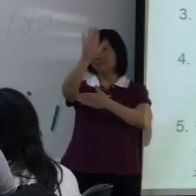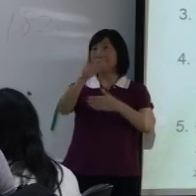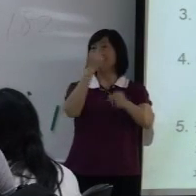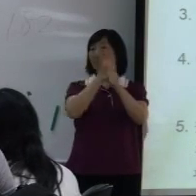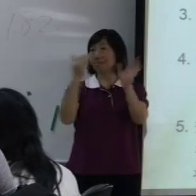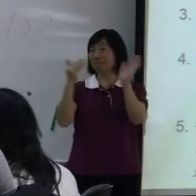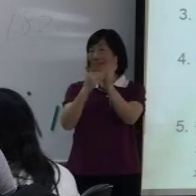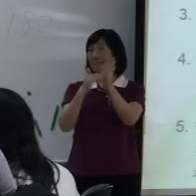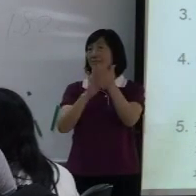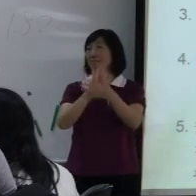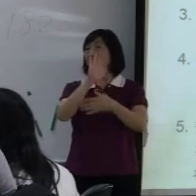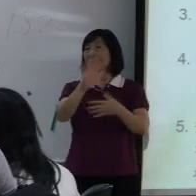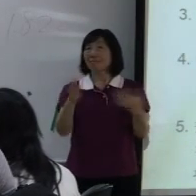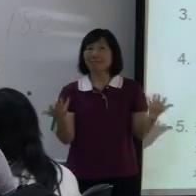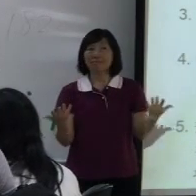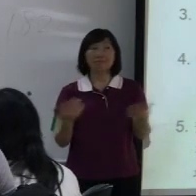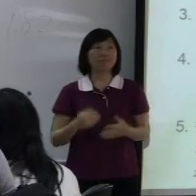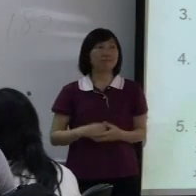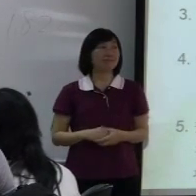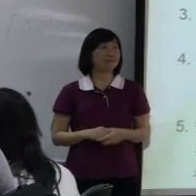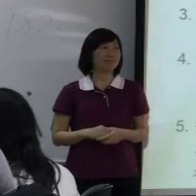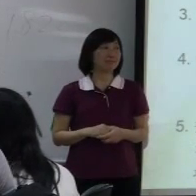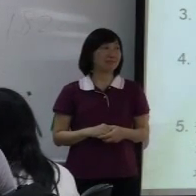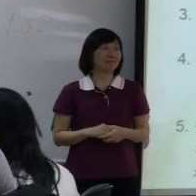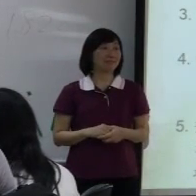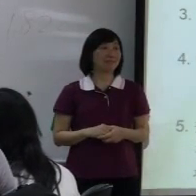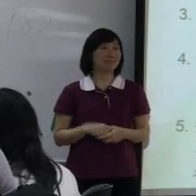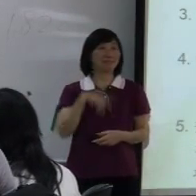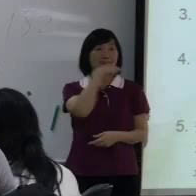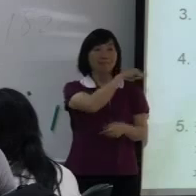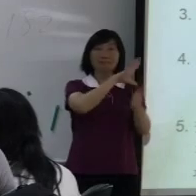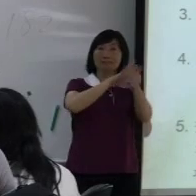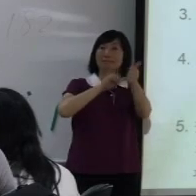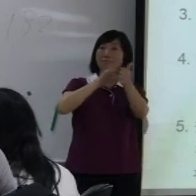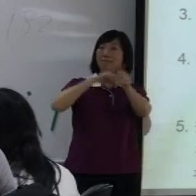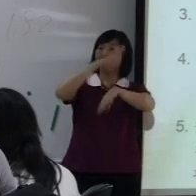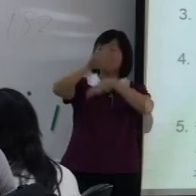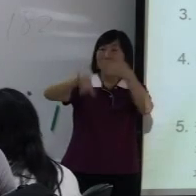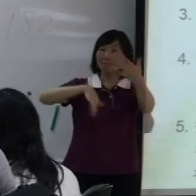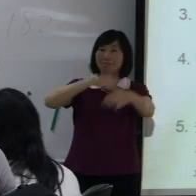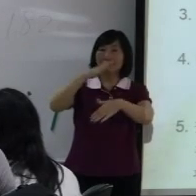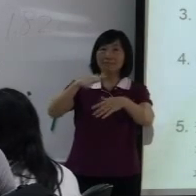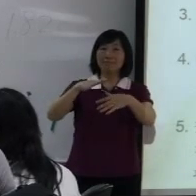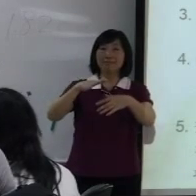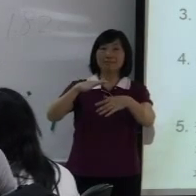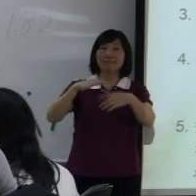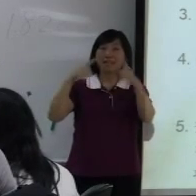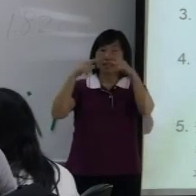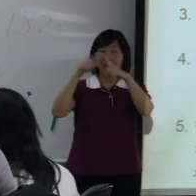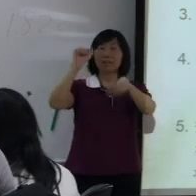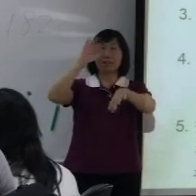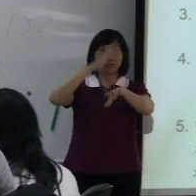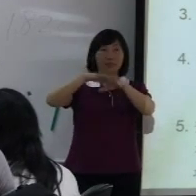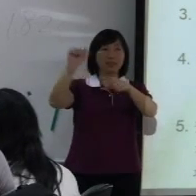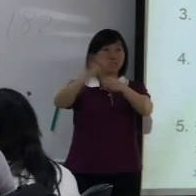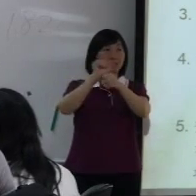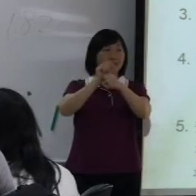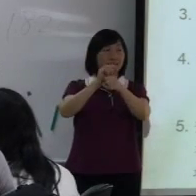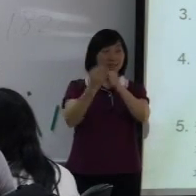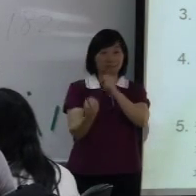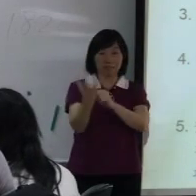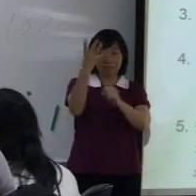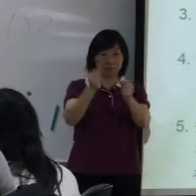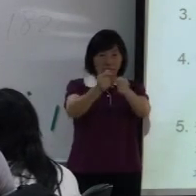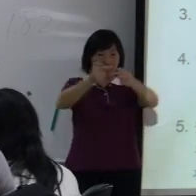制完以后，这个学习手语的风气会更加的